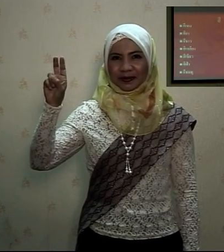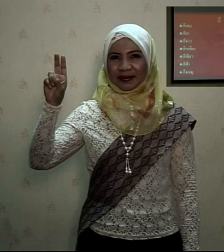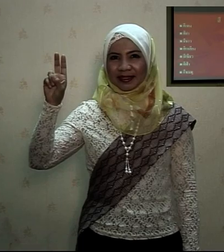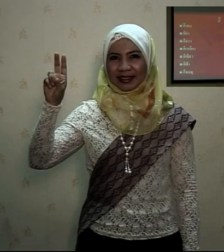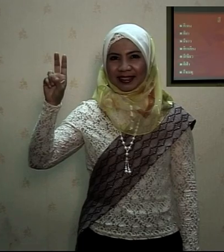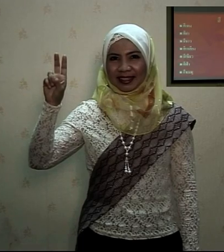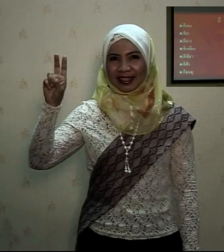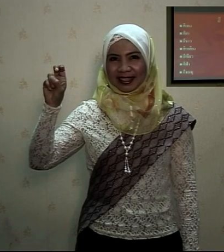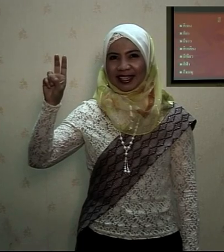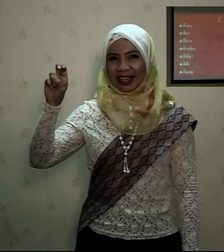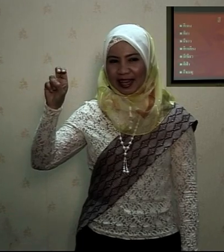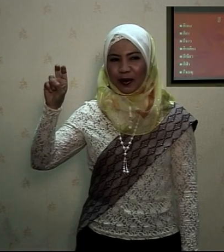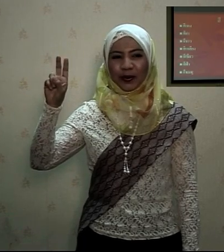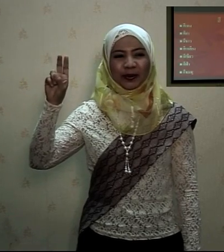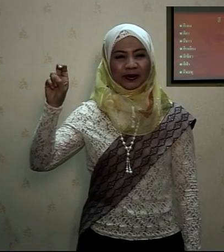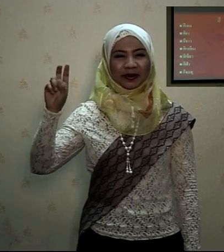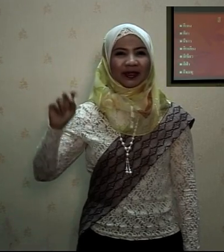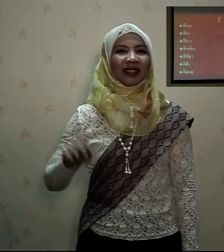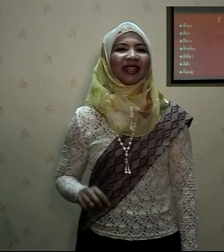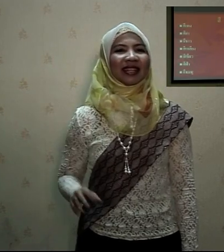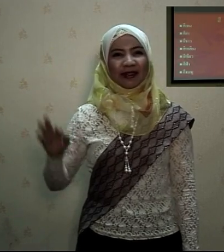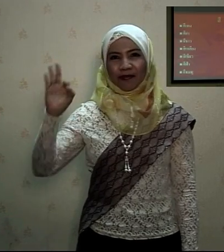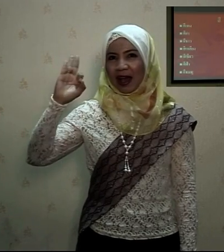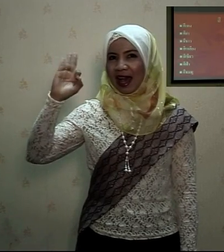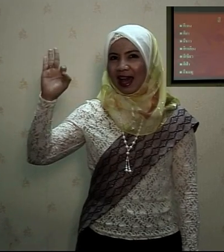คะสีเขียวสี